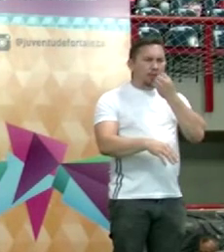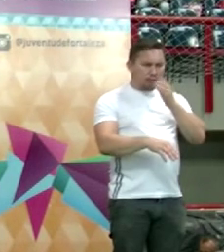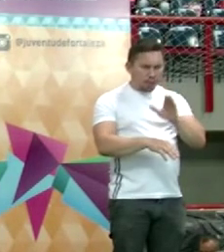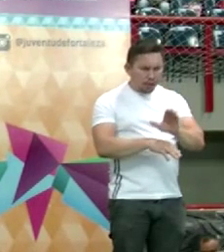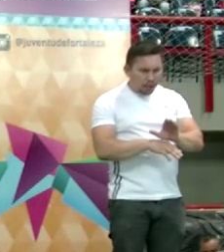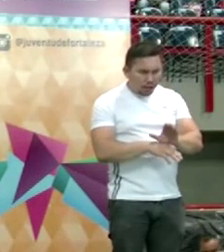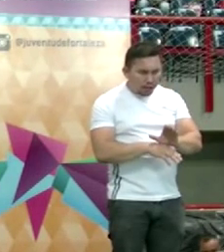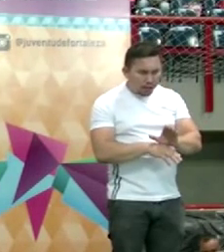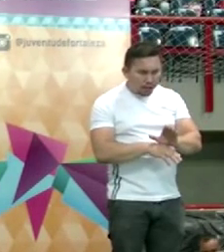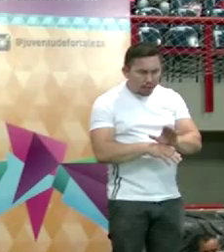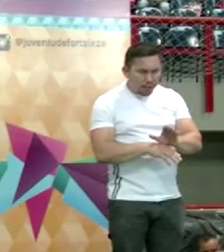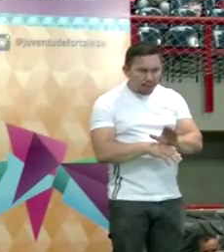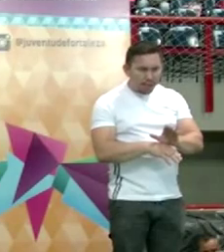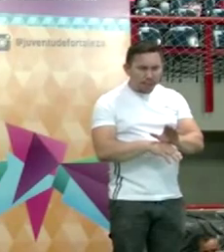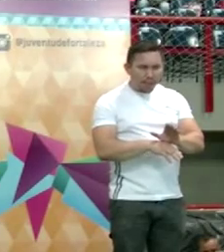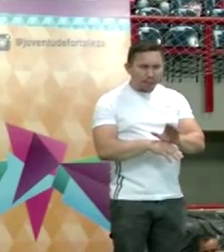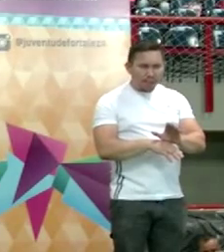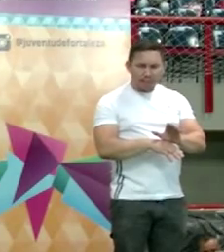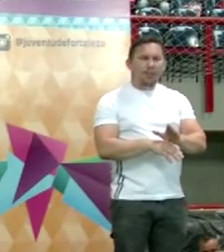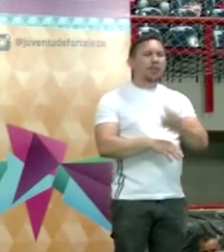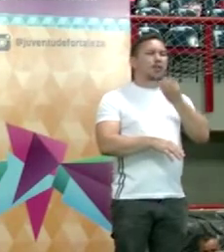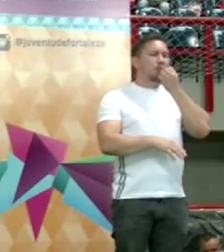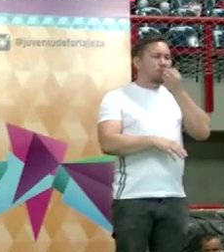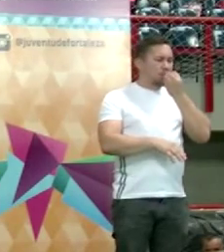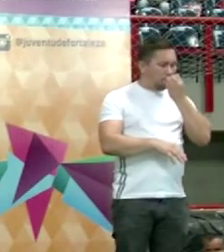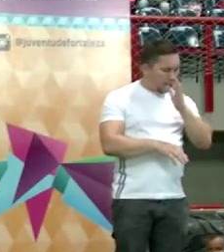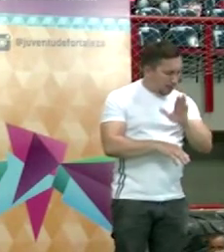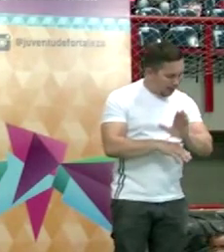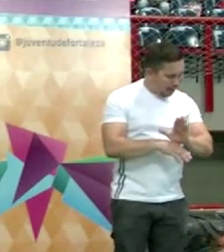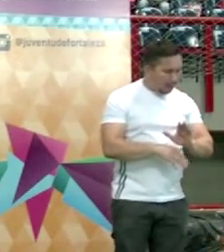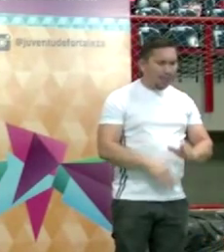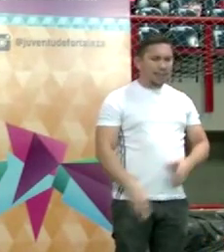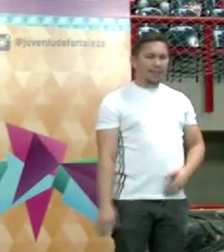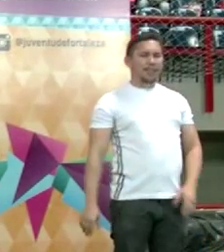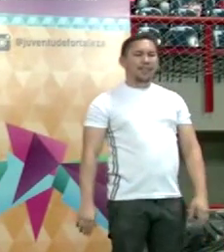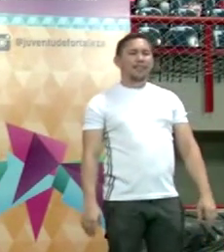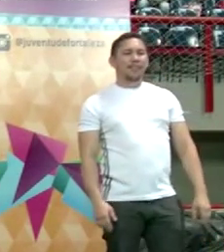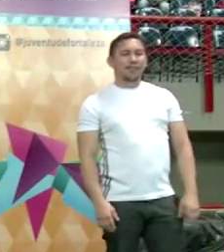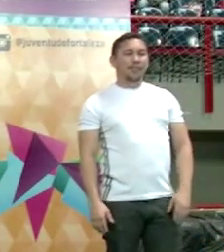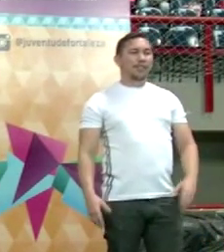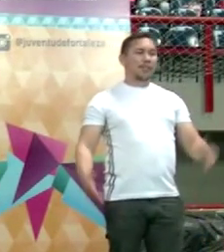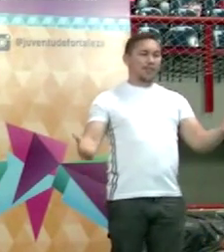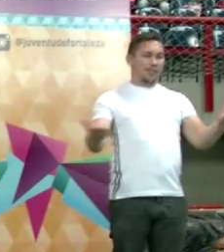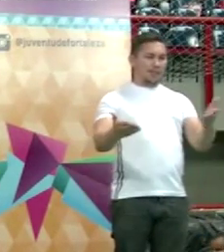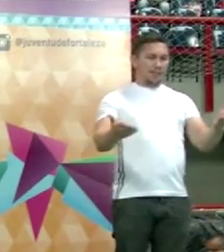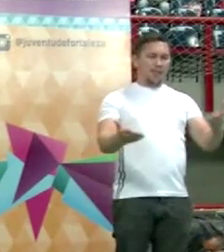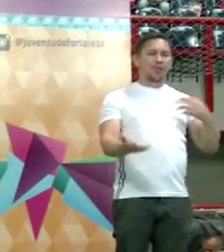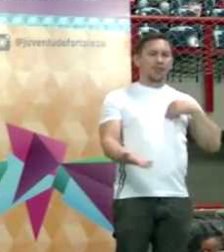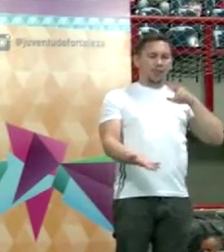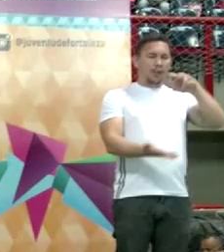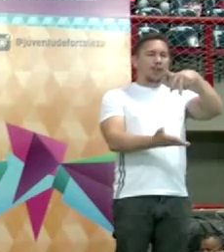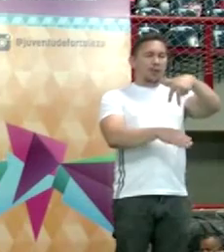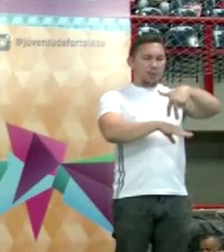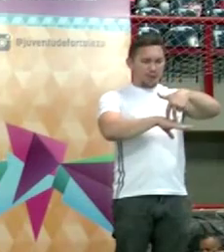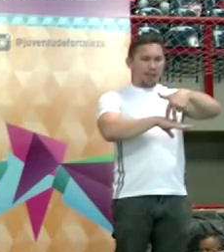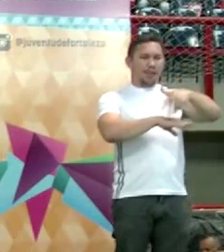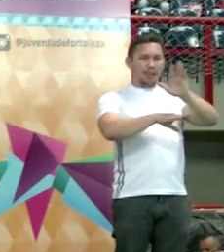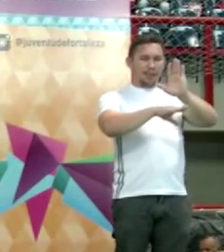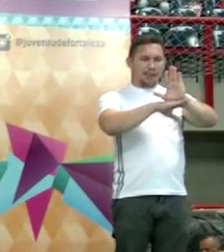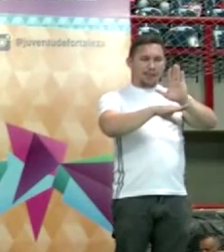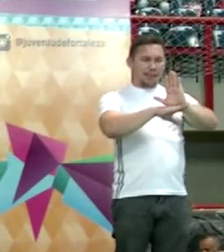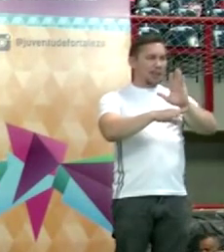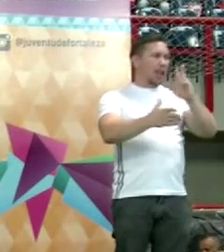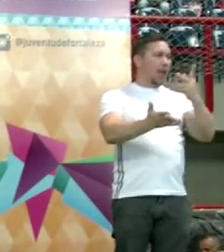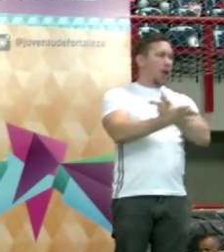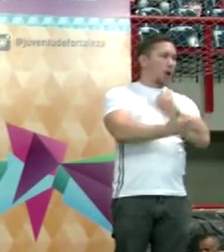Boa tarde. Muito boa tarde. Pessoal, nós estamos aqui nesta tarde, não